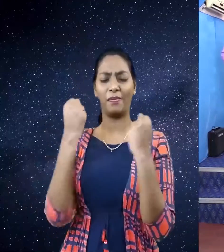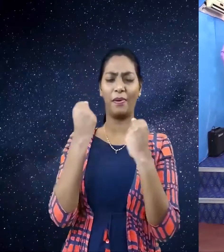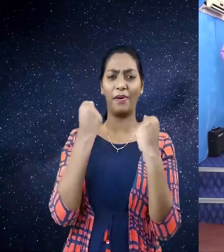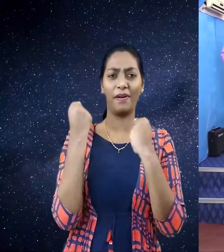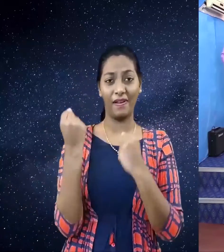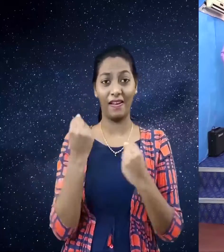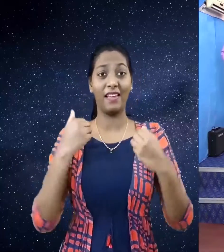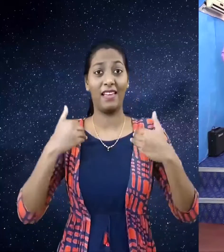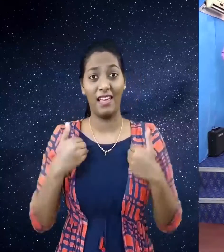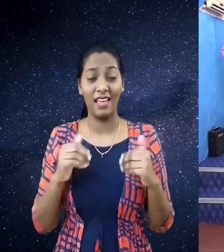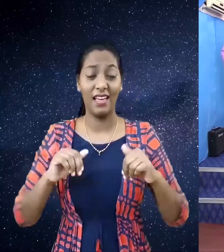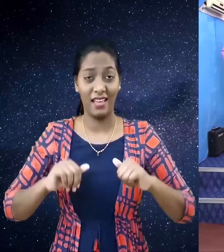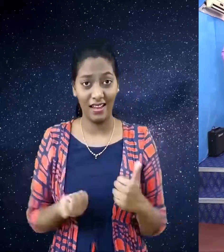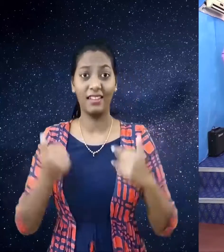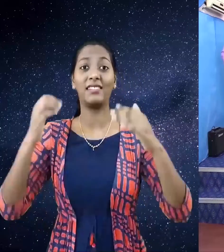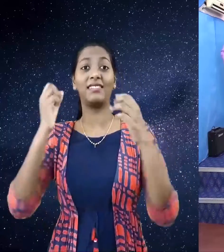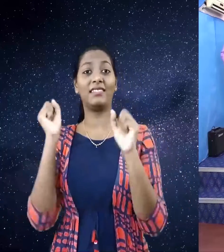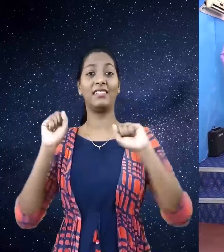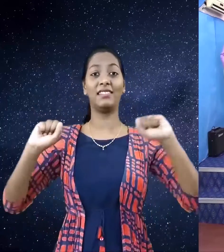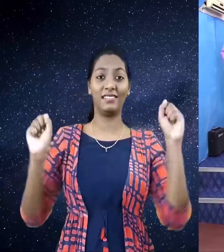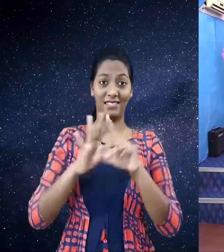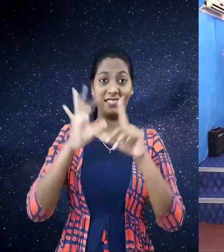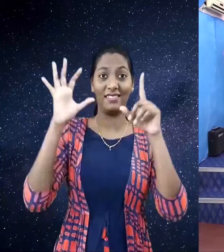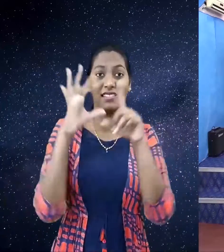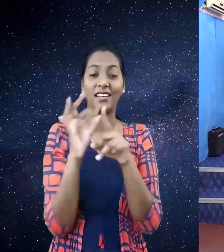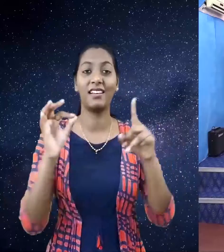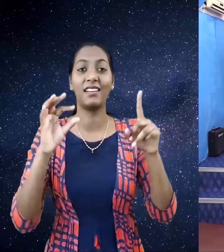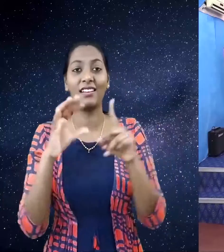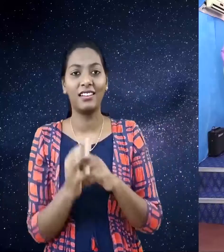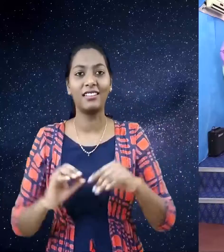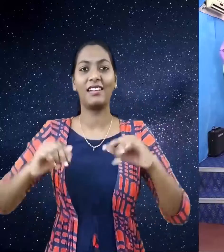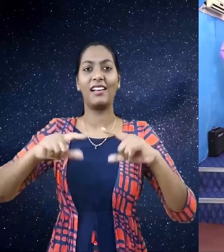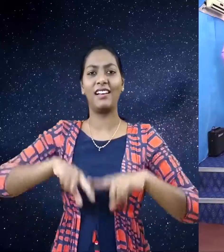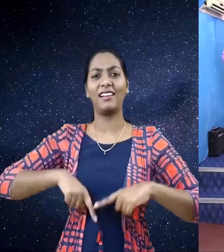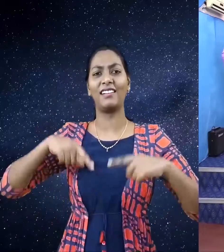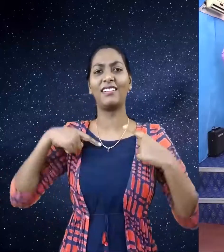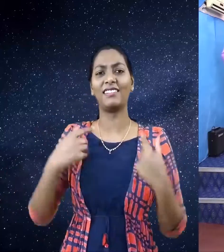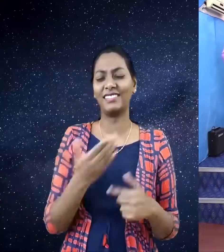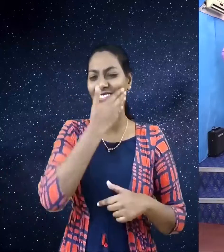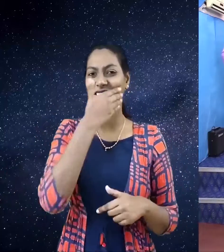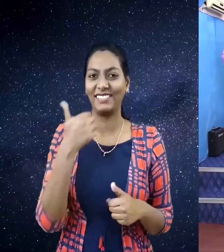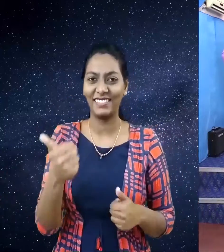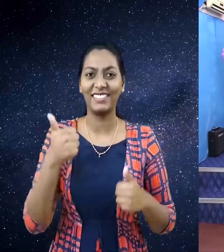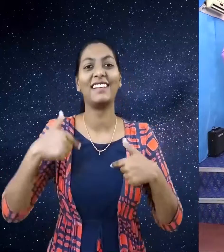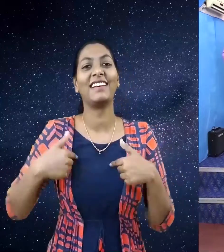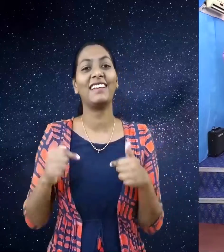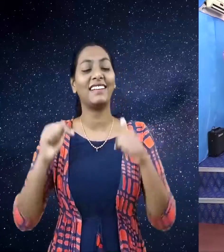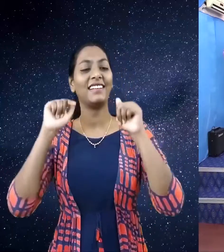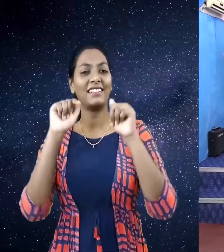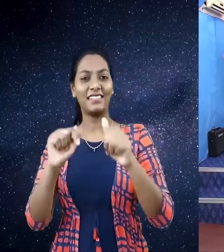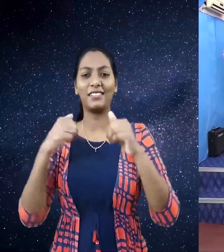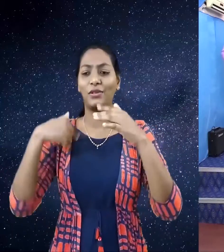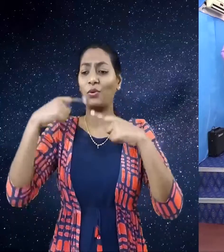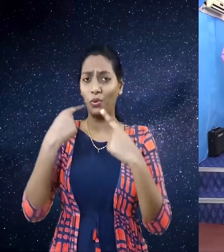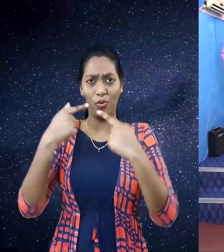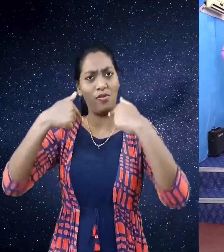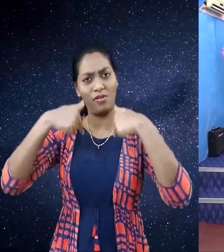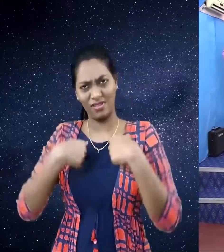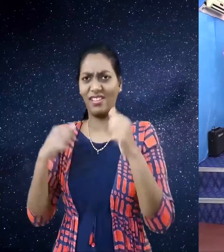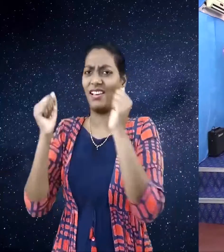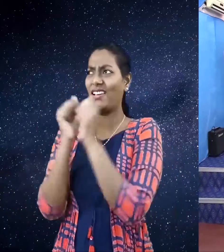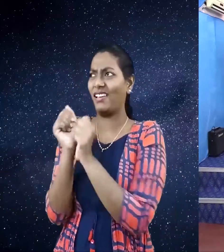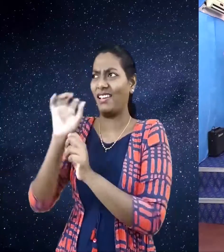समझ जाता कृपा का जीवन जीता, मैं कौन हूँ मैं